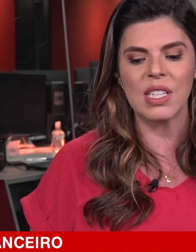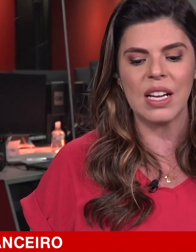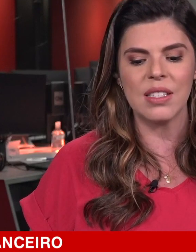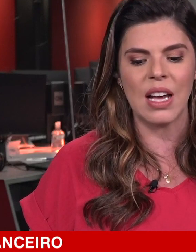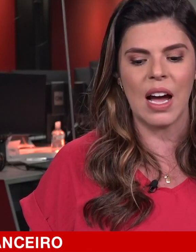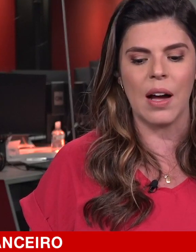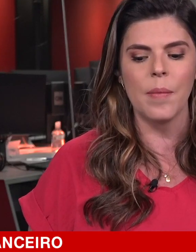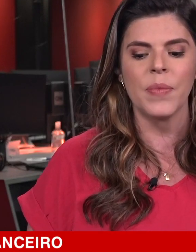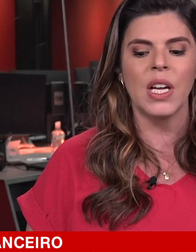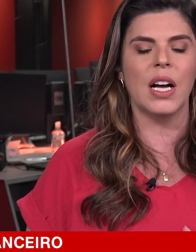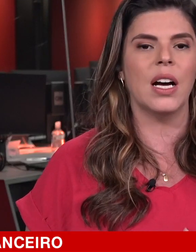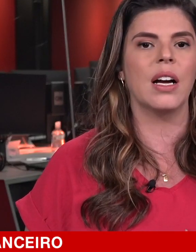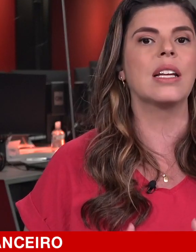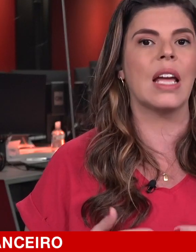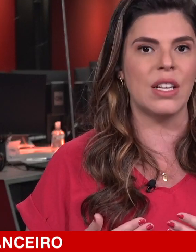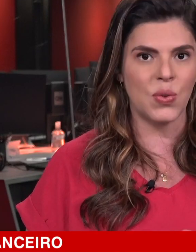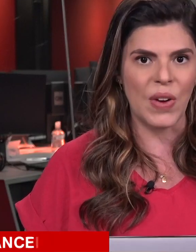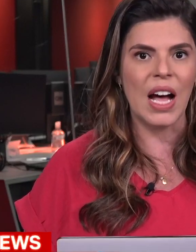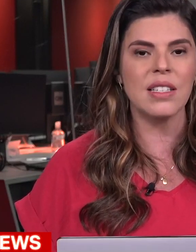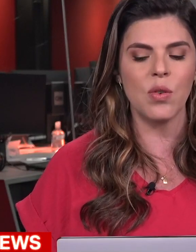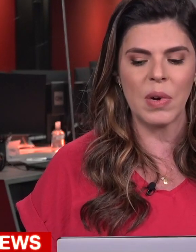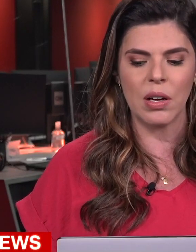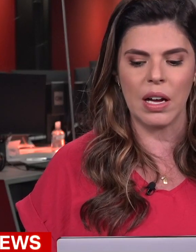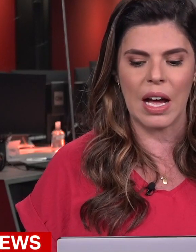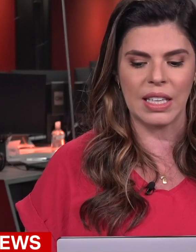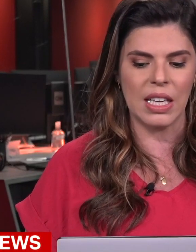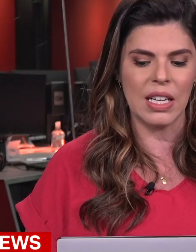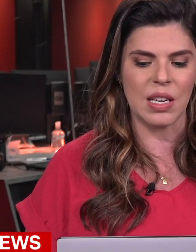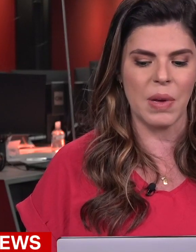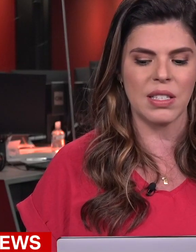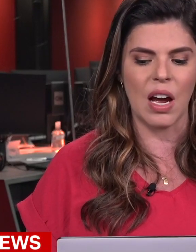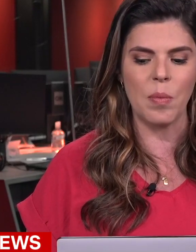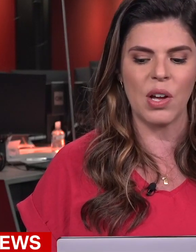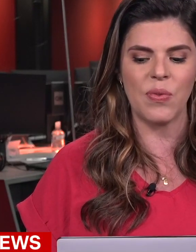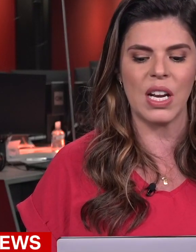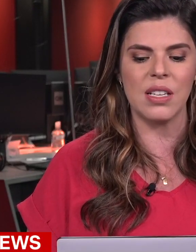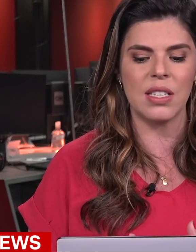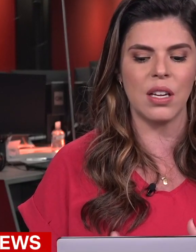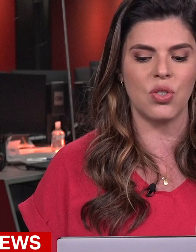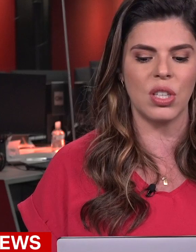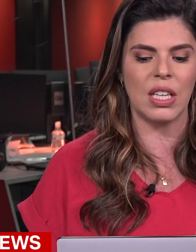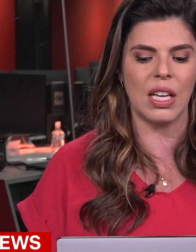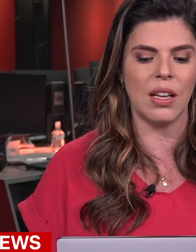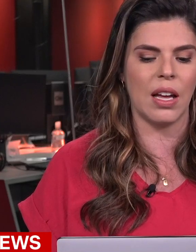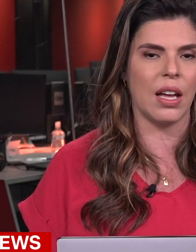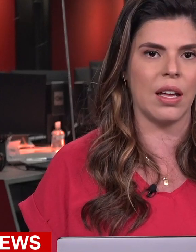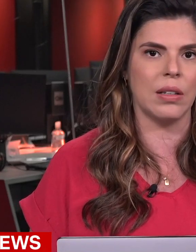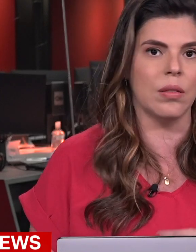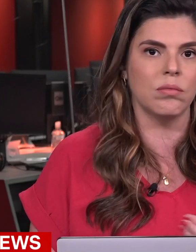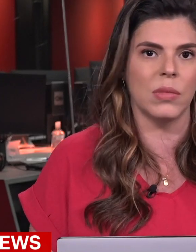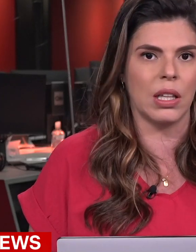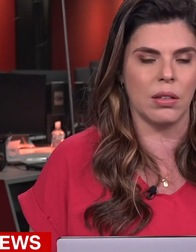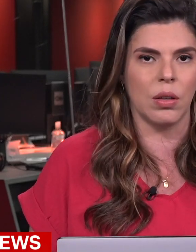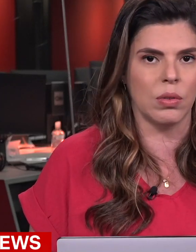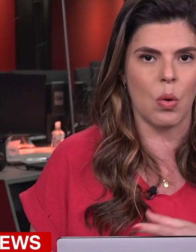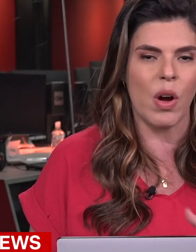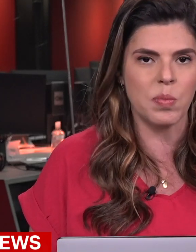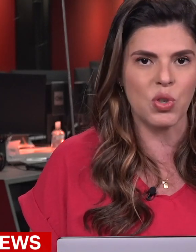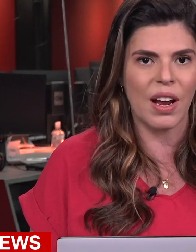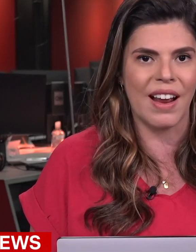teriam oficializar o registo eles fazem uma aqui nessa peça a uma referência de que